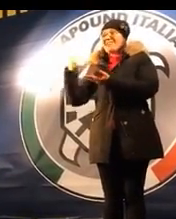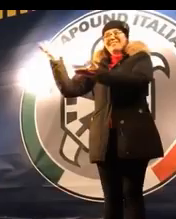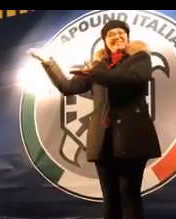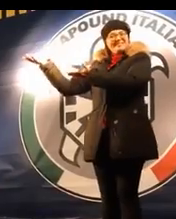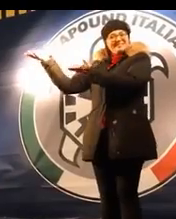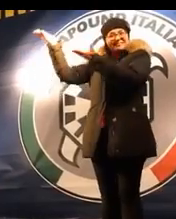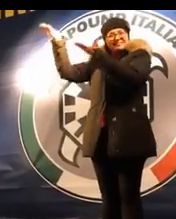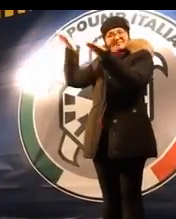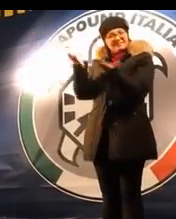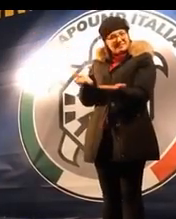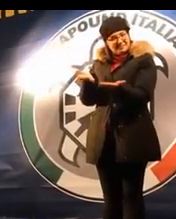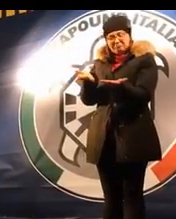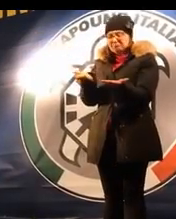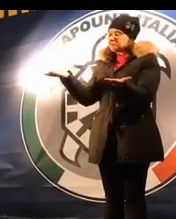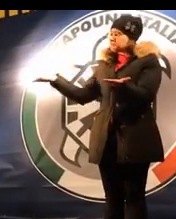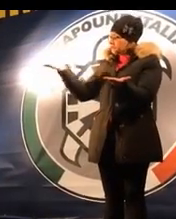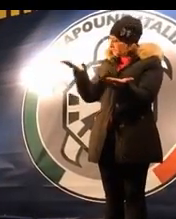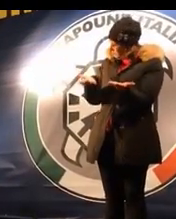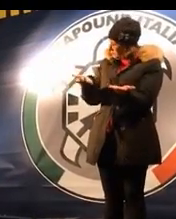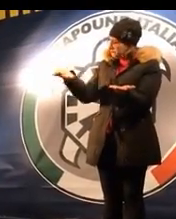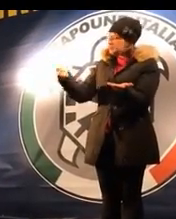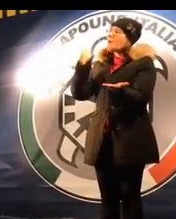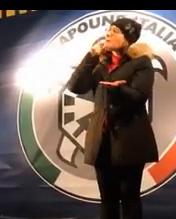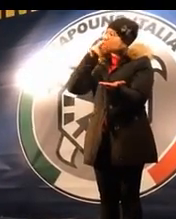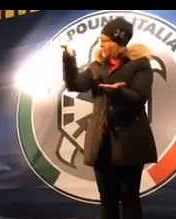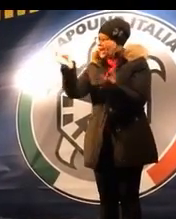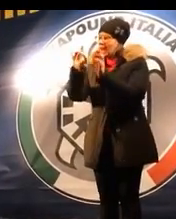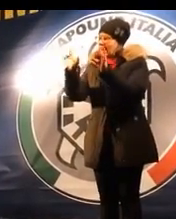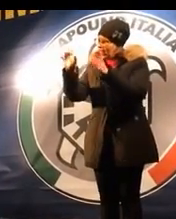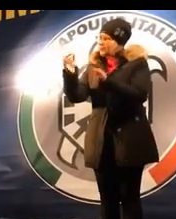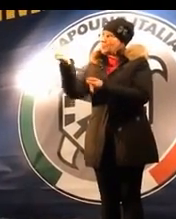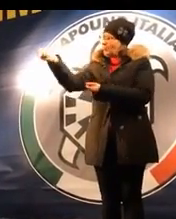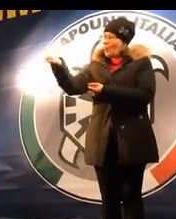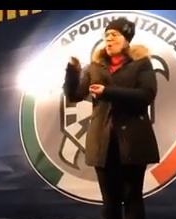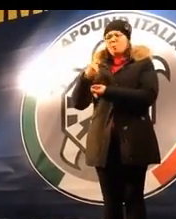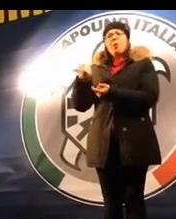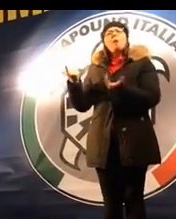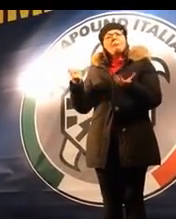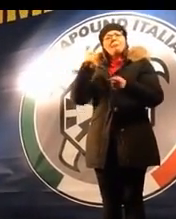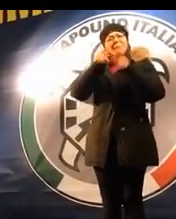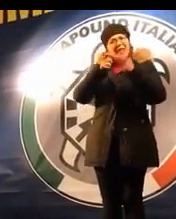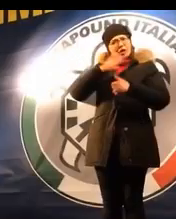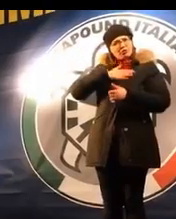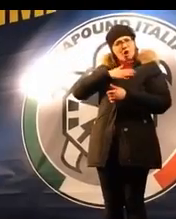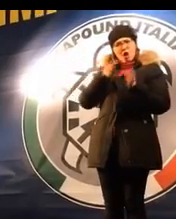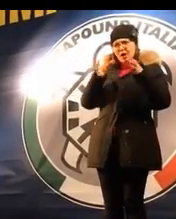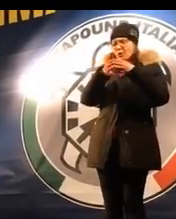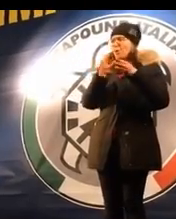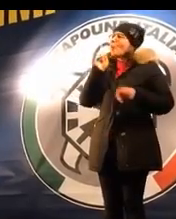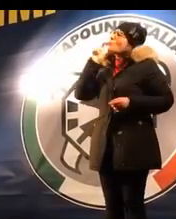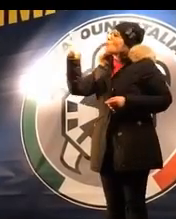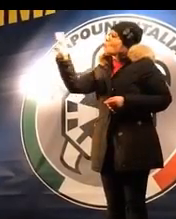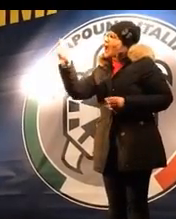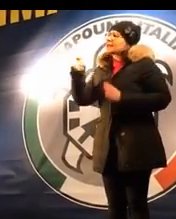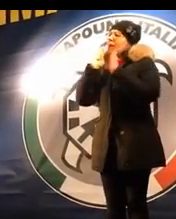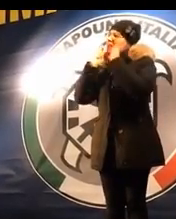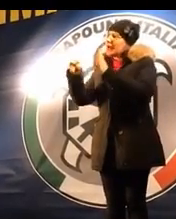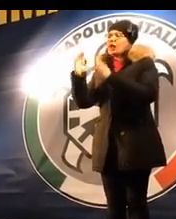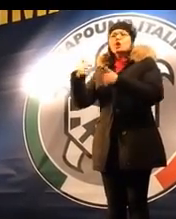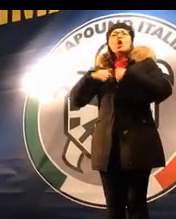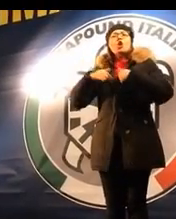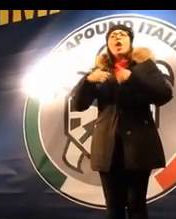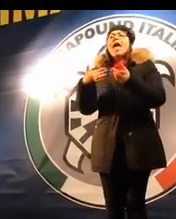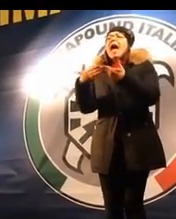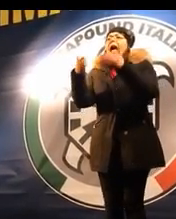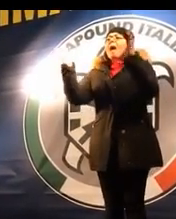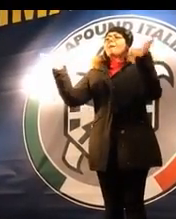ospiti, hanno avuto facoltà di parola, hanno trovato un pubblico attento e noi abbiamo dimostrato che siamo i più aperti oggi in Italia